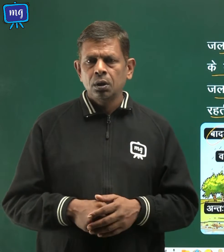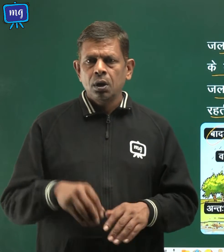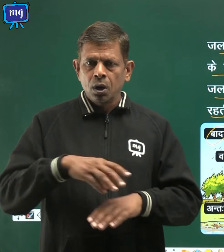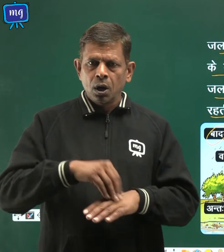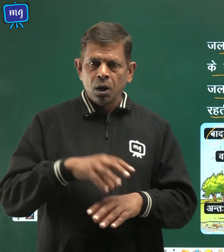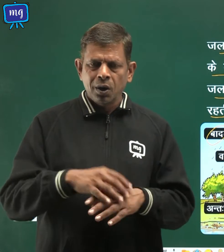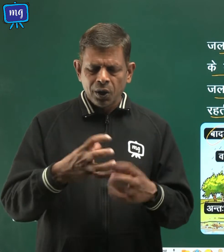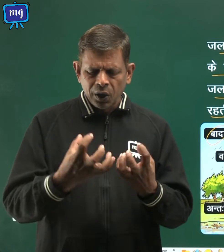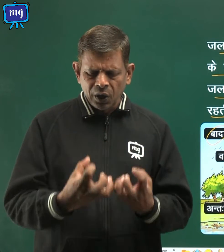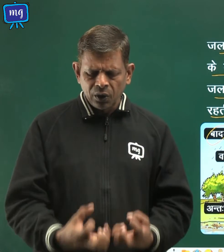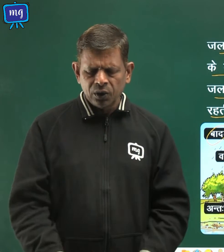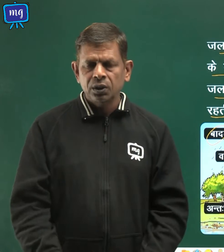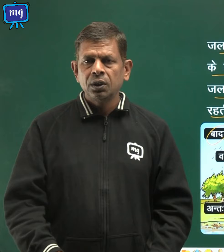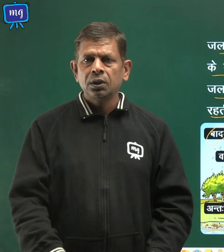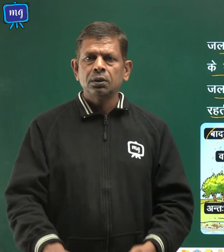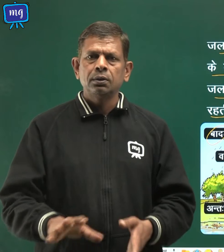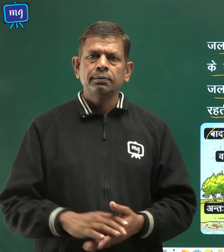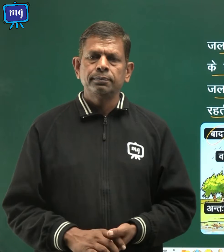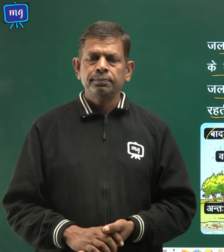जमीन में अवशोषित कर लिया जाता है।